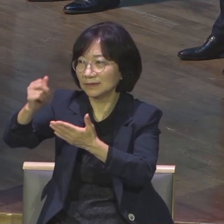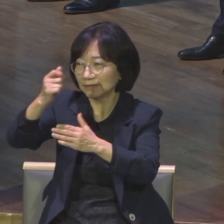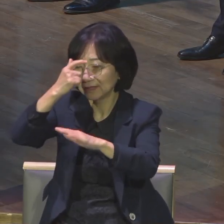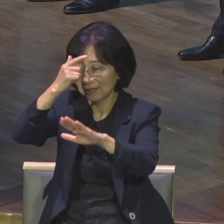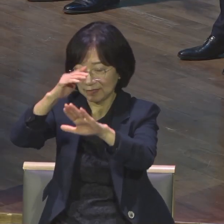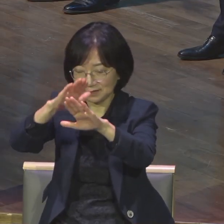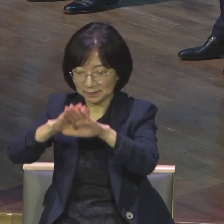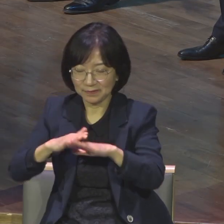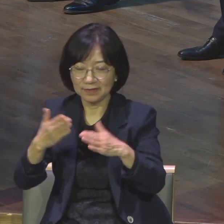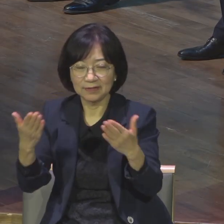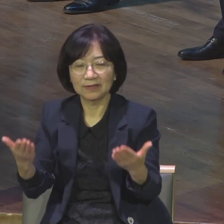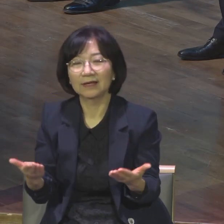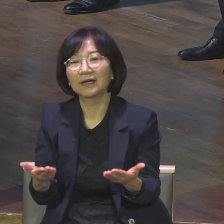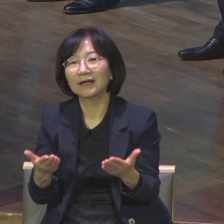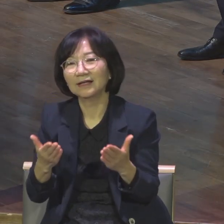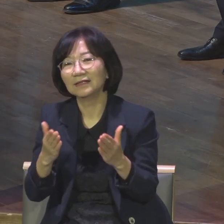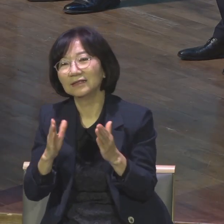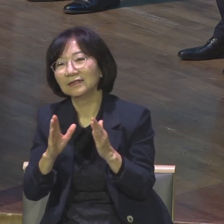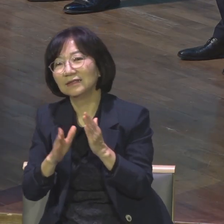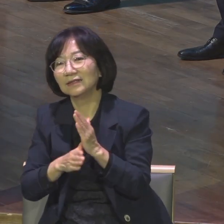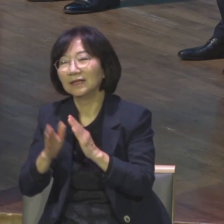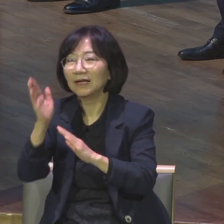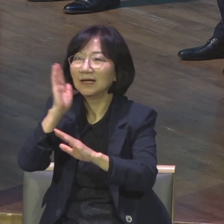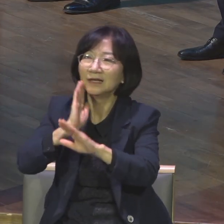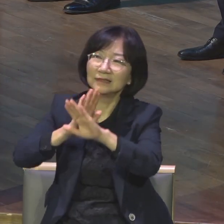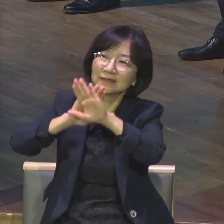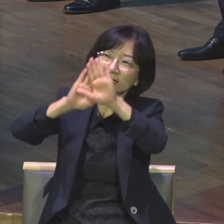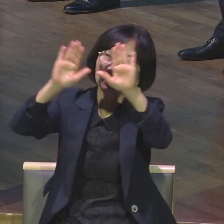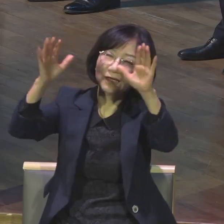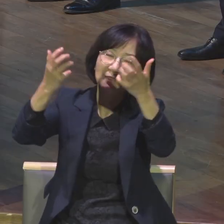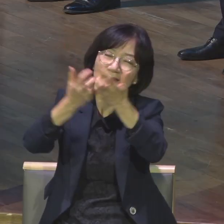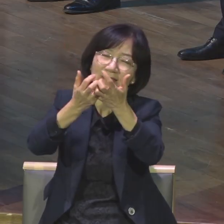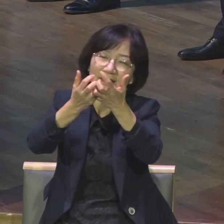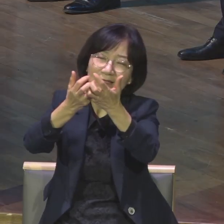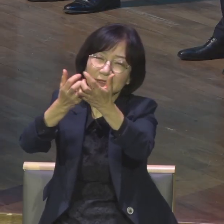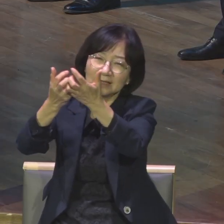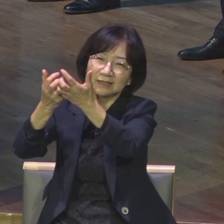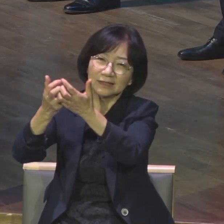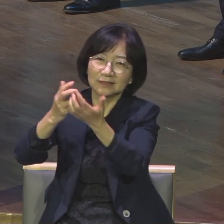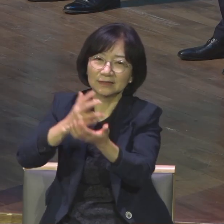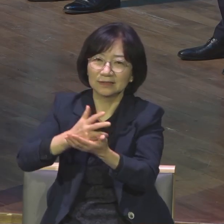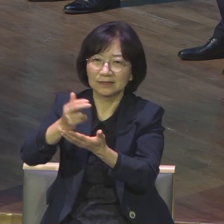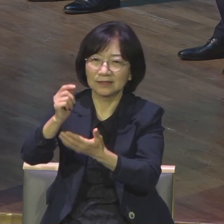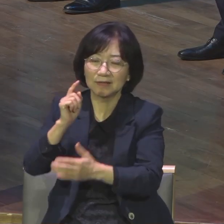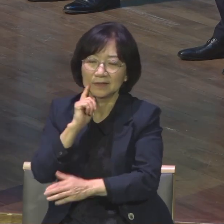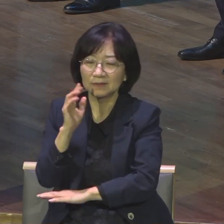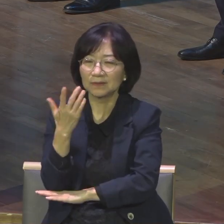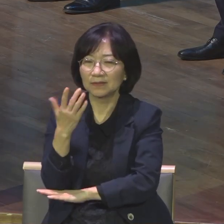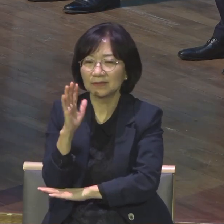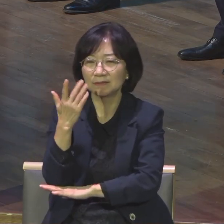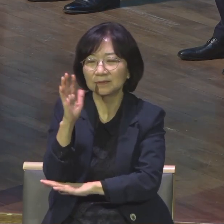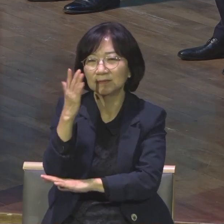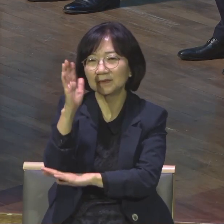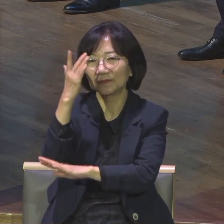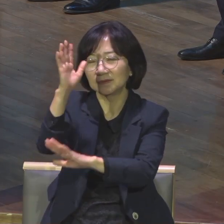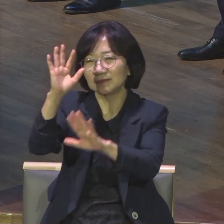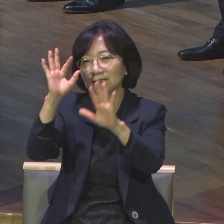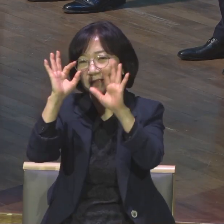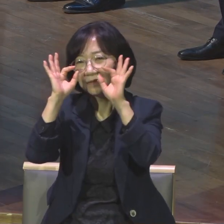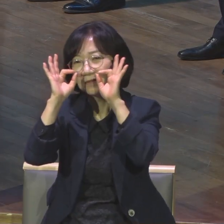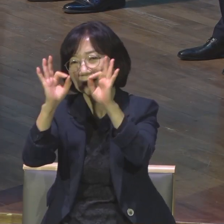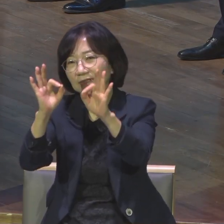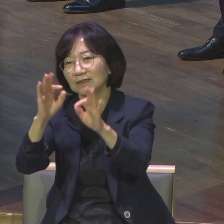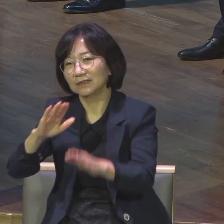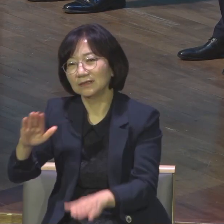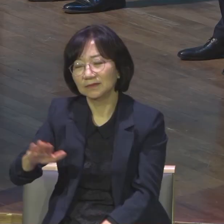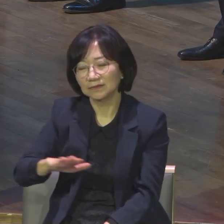주님을 예배할 때 하늘 가득한 주의 우리를 통하여 우리